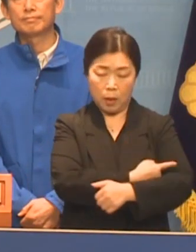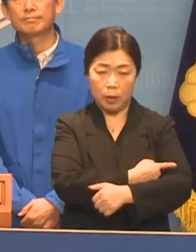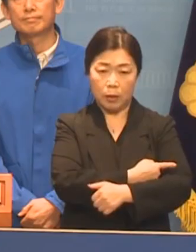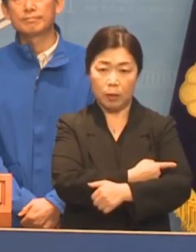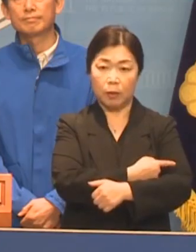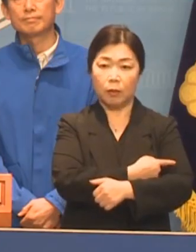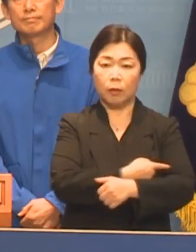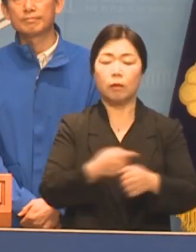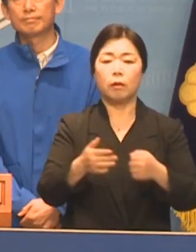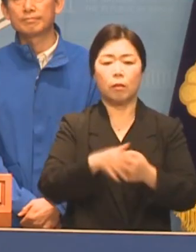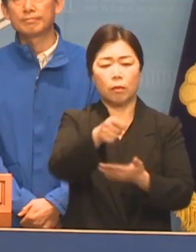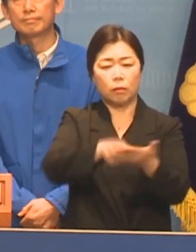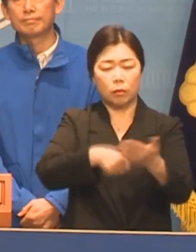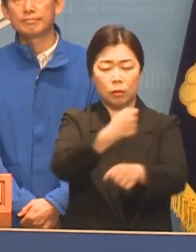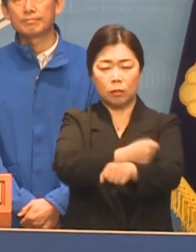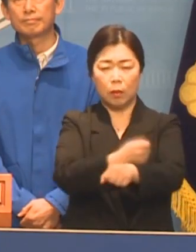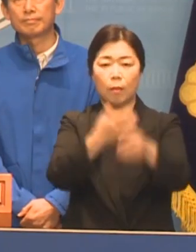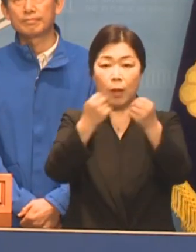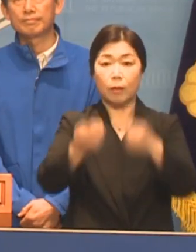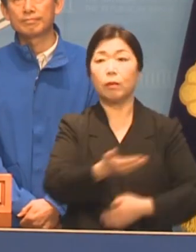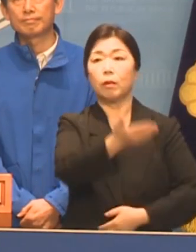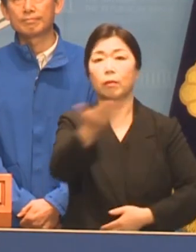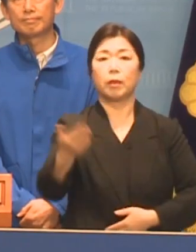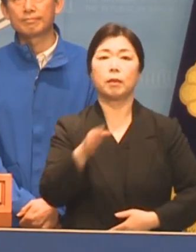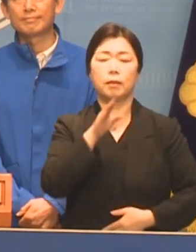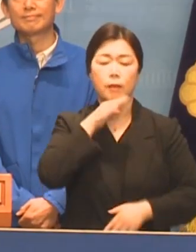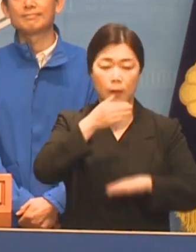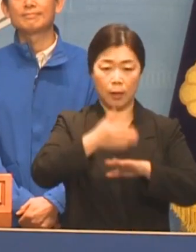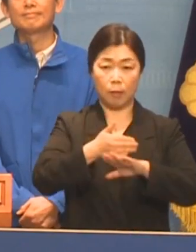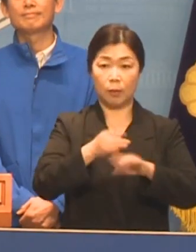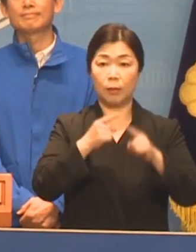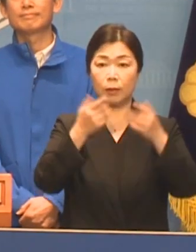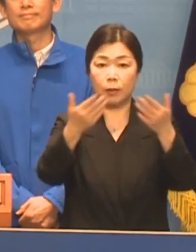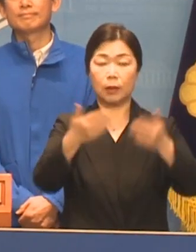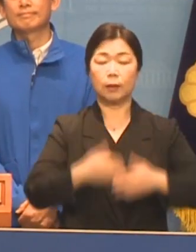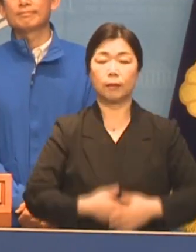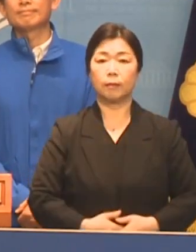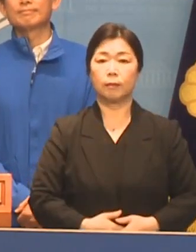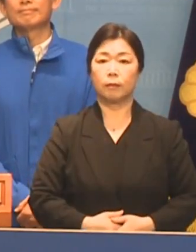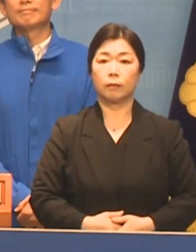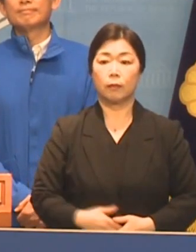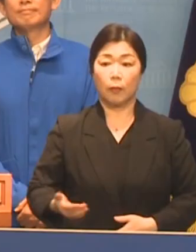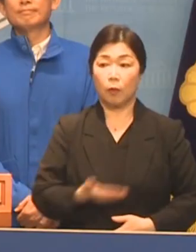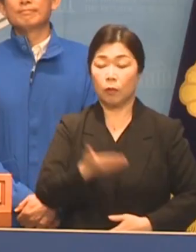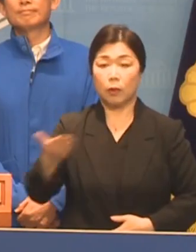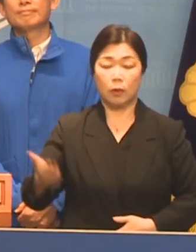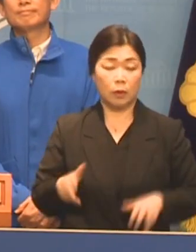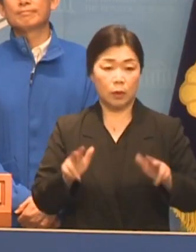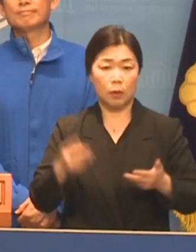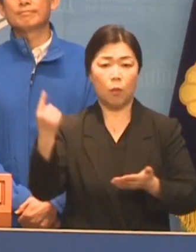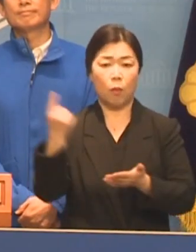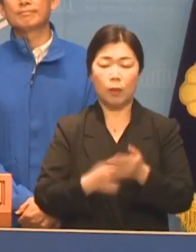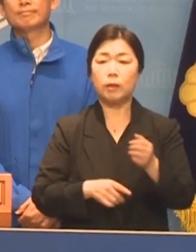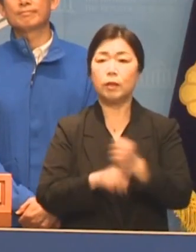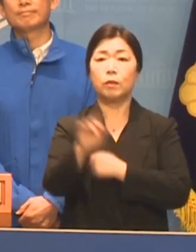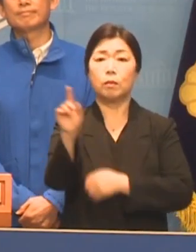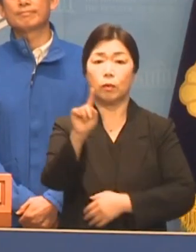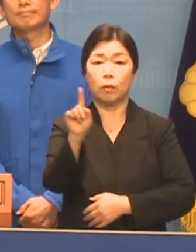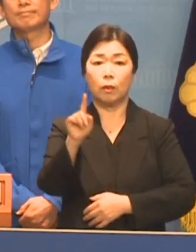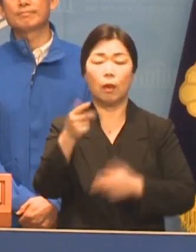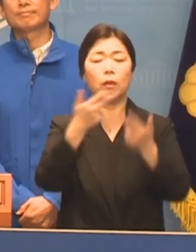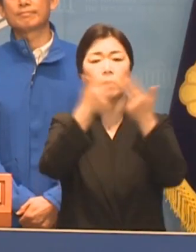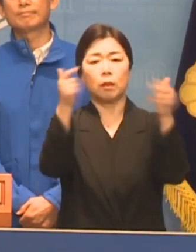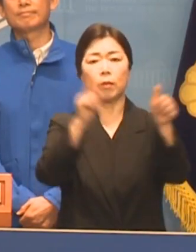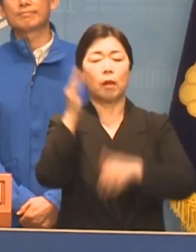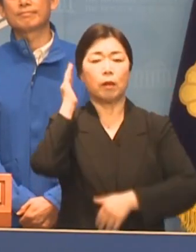많으신 언론인 여러분께 진심으로 감사드립니다. 저희들이 이 자리에 선 이유는